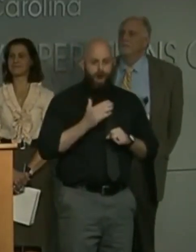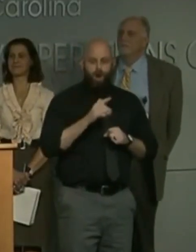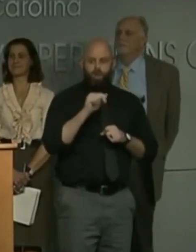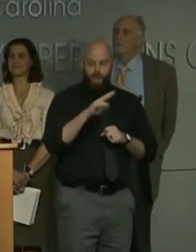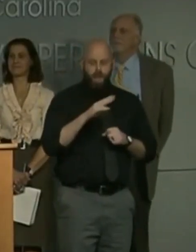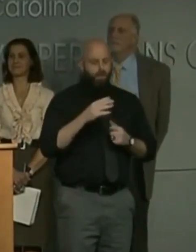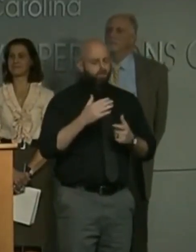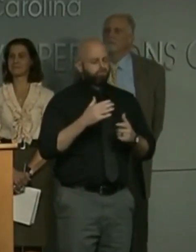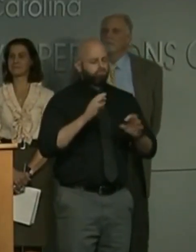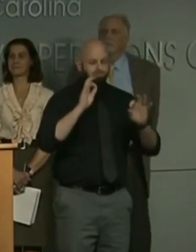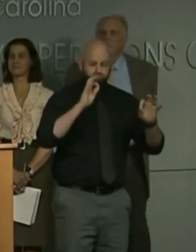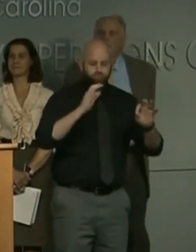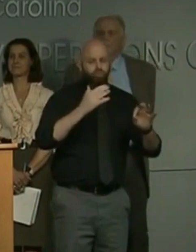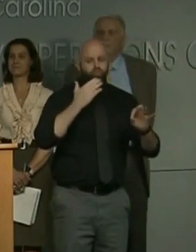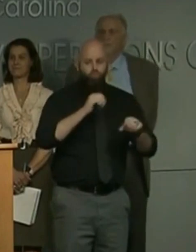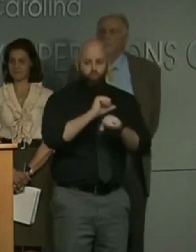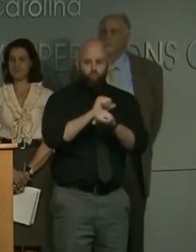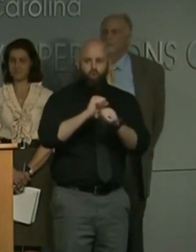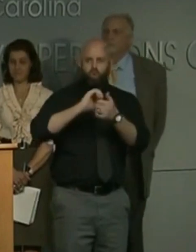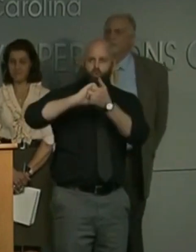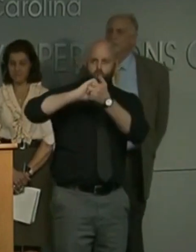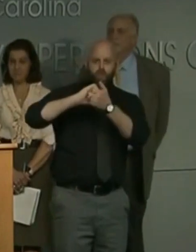của Tổ chức Y tế WHO.